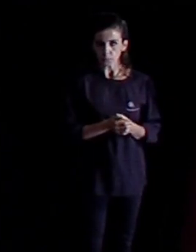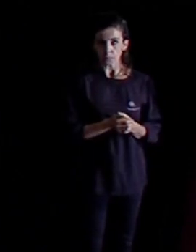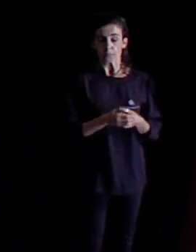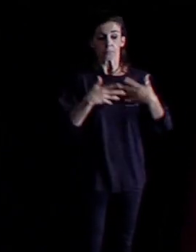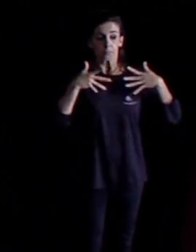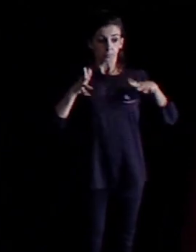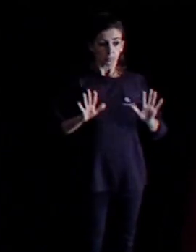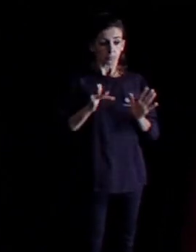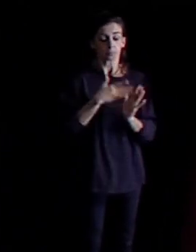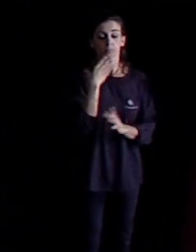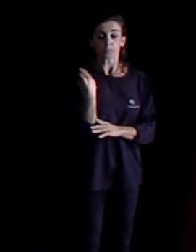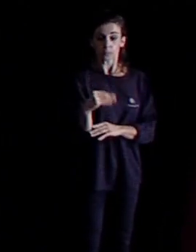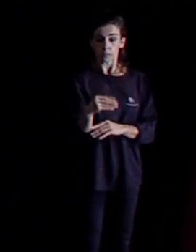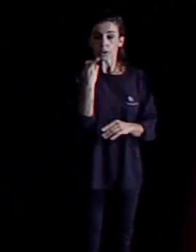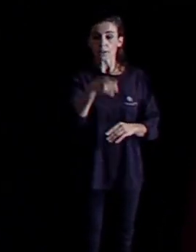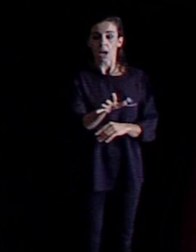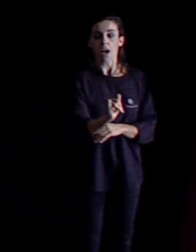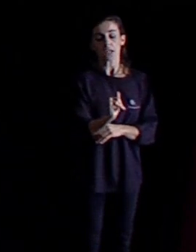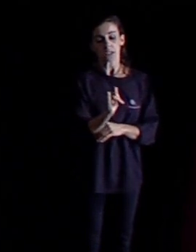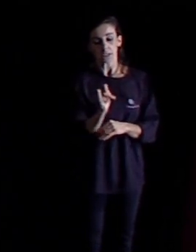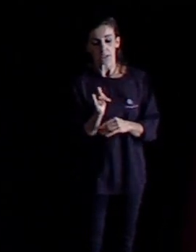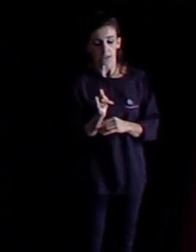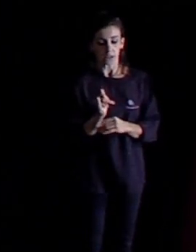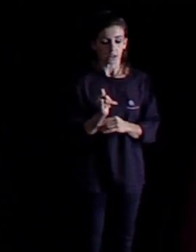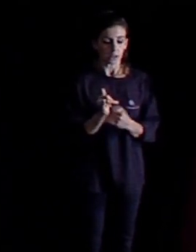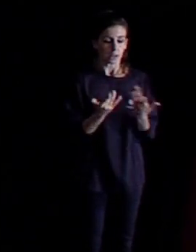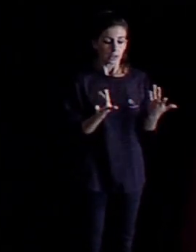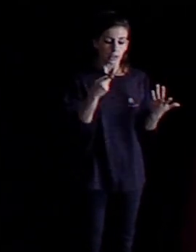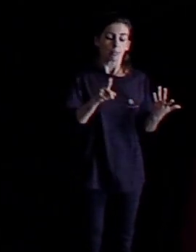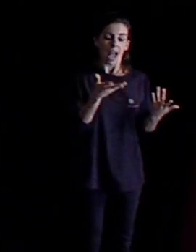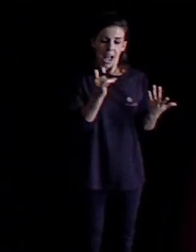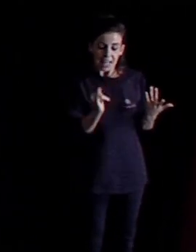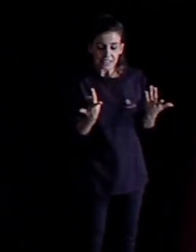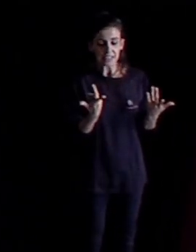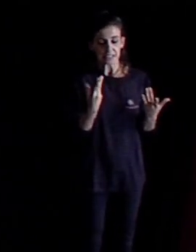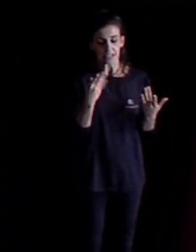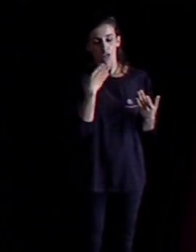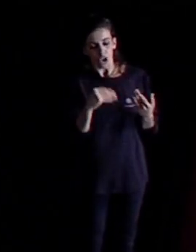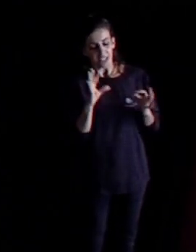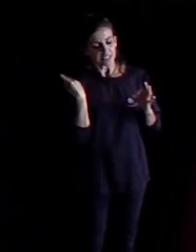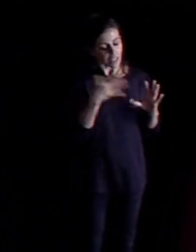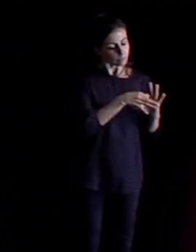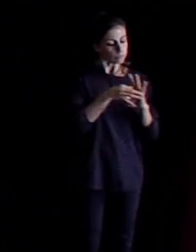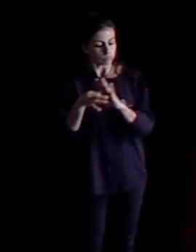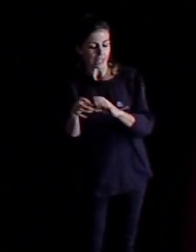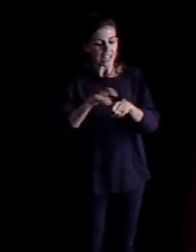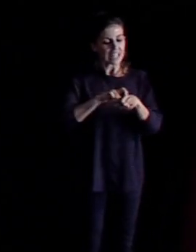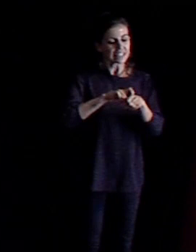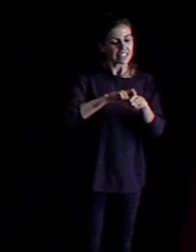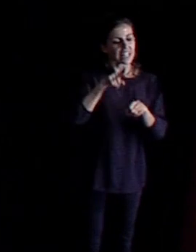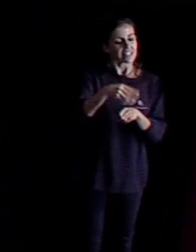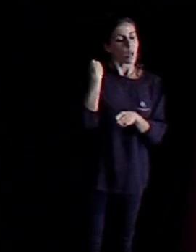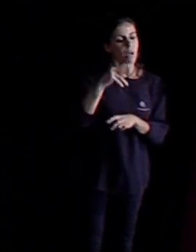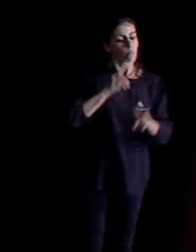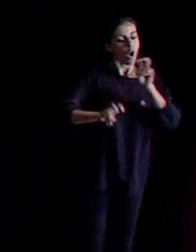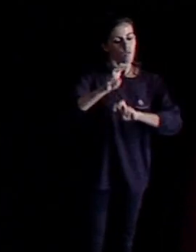Pero el adolescente también tiene, por sí, per se, tiene características de esa búsqueda de novedades. ¿Por qué?